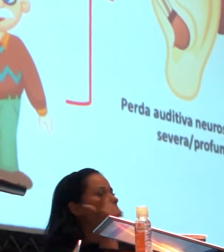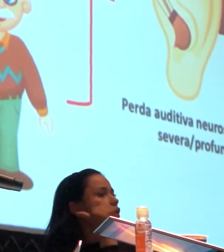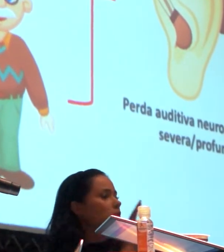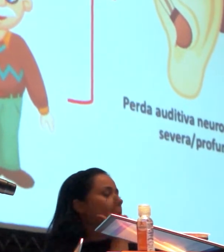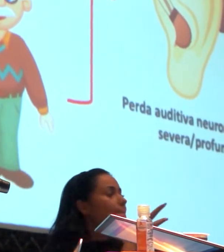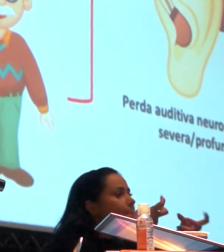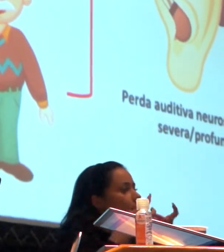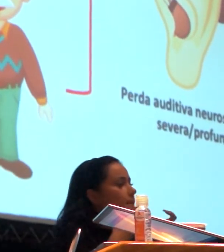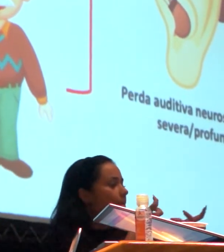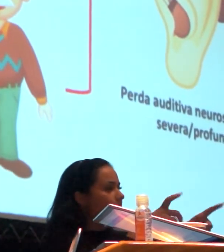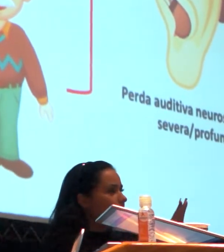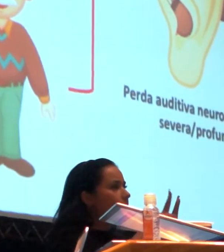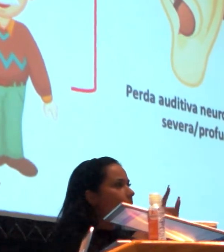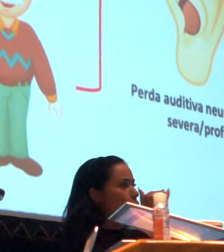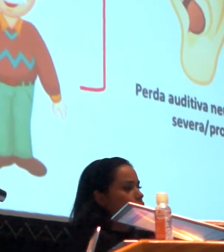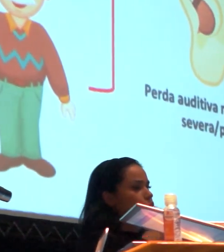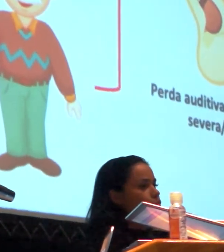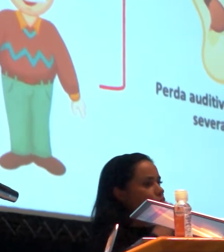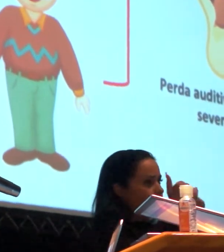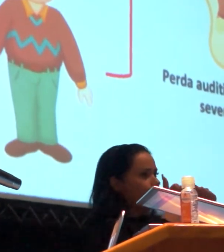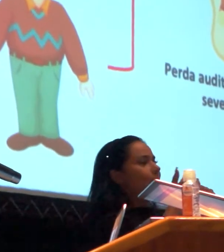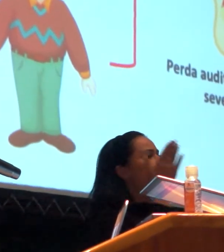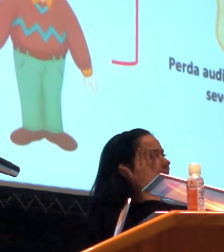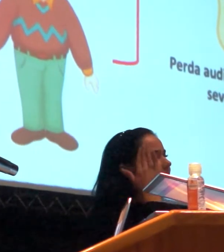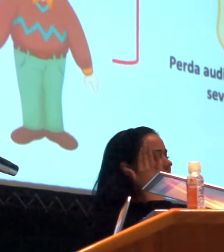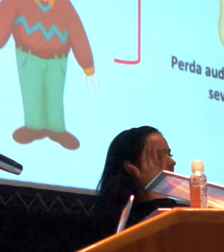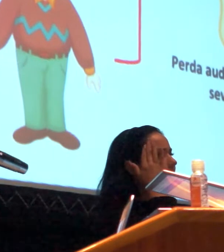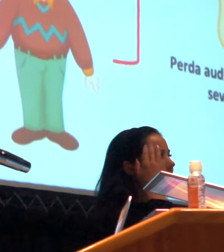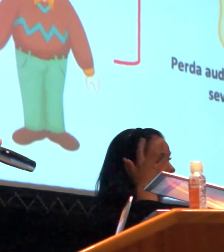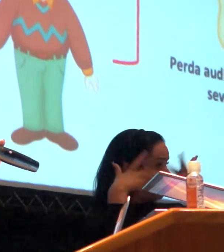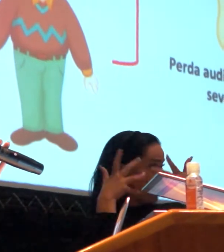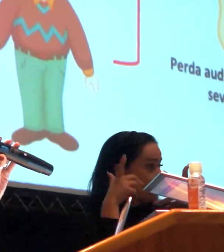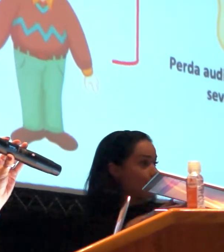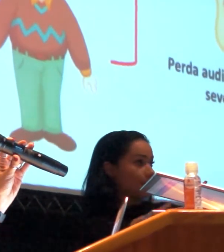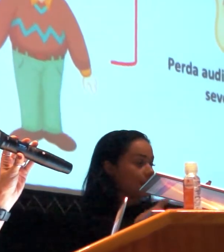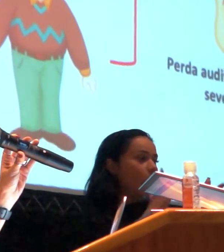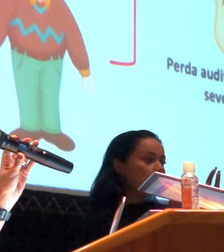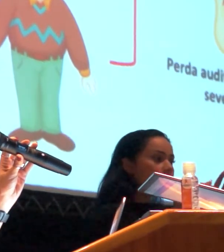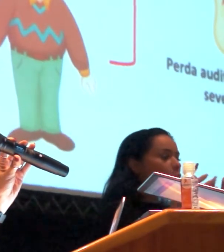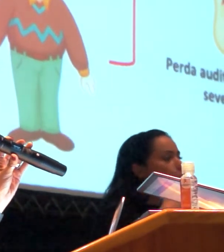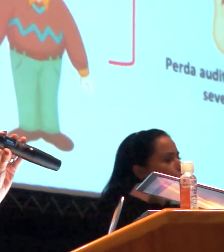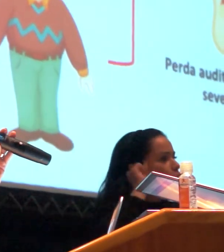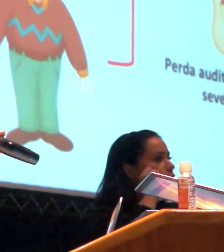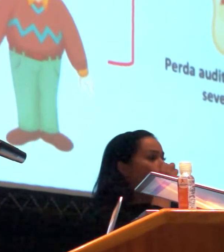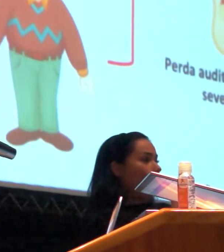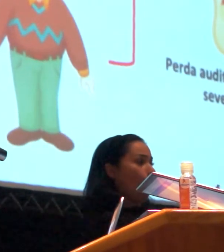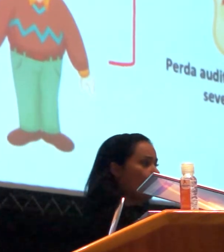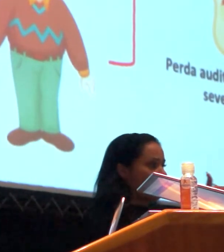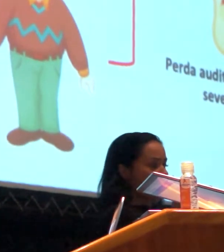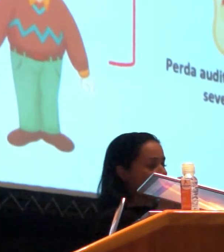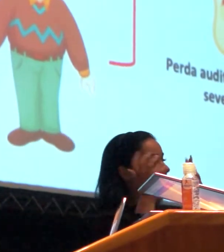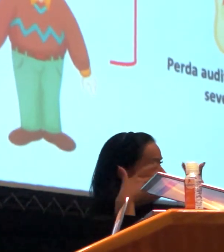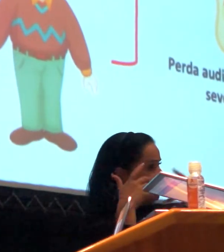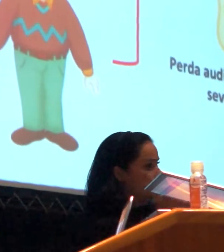conseguir observar, como eu falei, esse desempenho, né? Para saber se esse cérebro está tendo acesso auditivo ou não, para o cérebro se